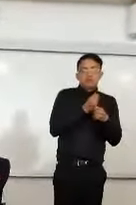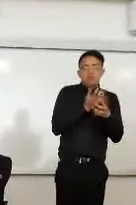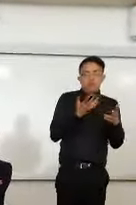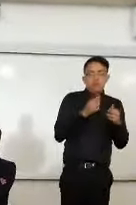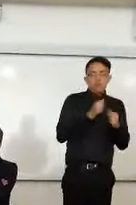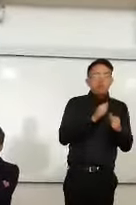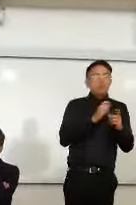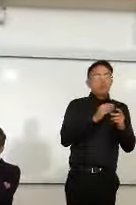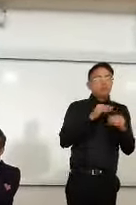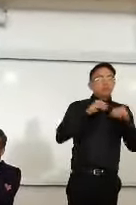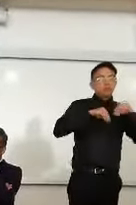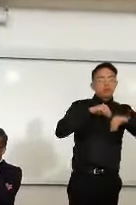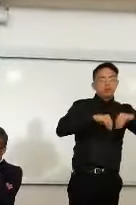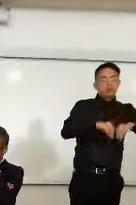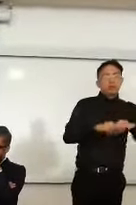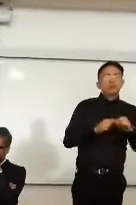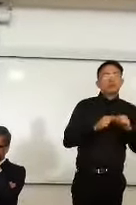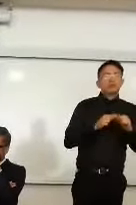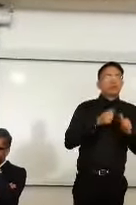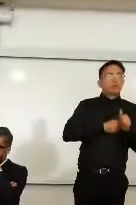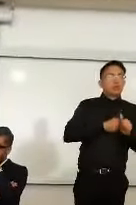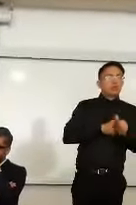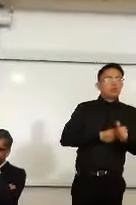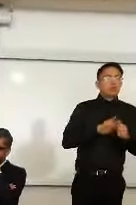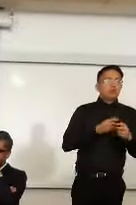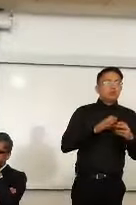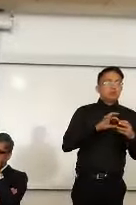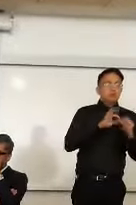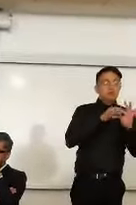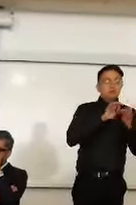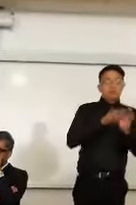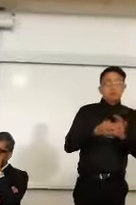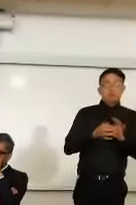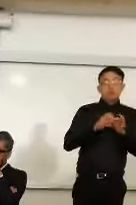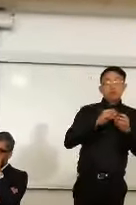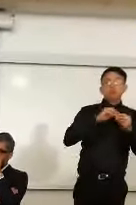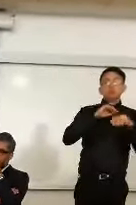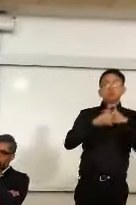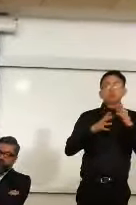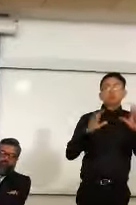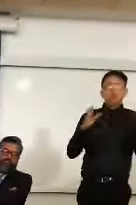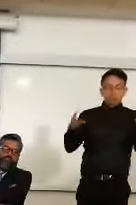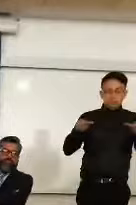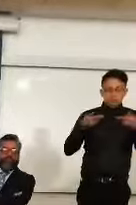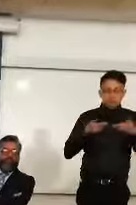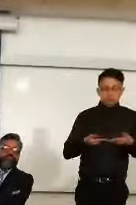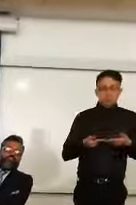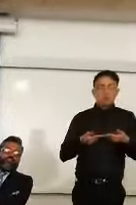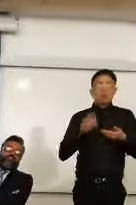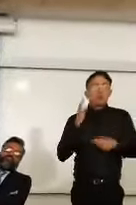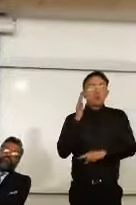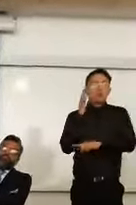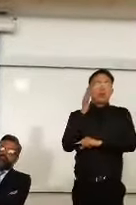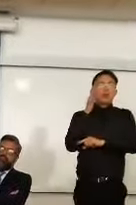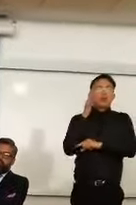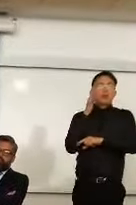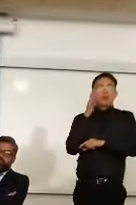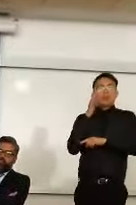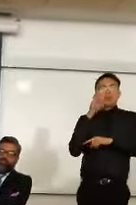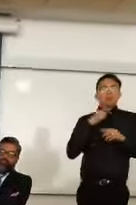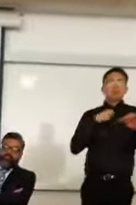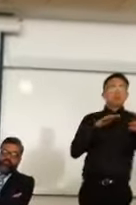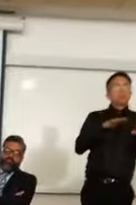poder elaborar cada uno el articulado que le correspondía, y esos articulados se llevaban a una sesión plenaria donde estaban todos